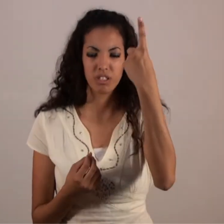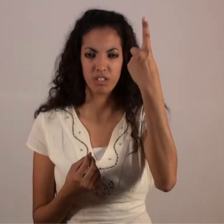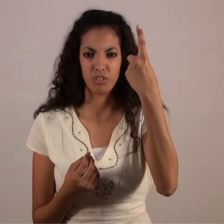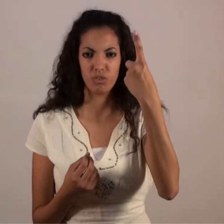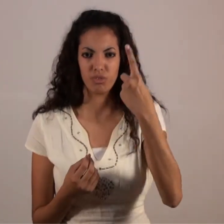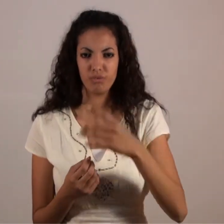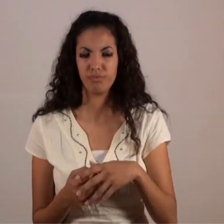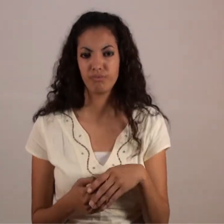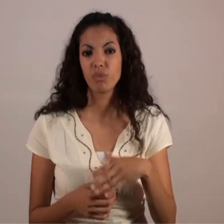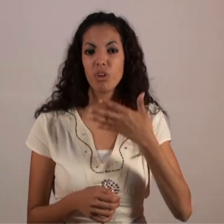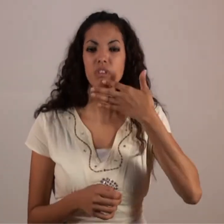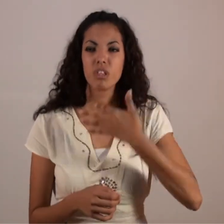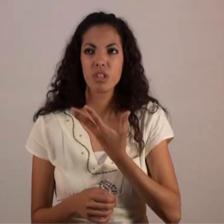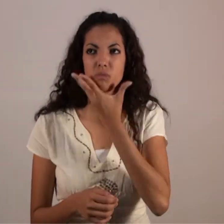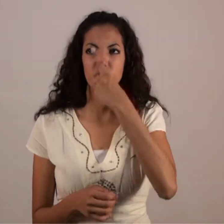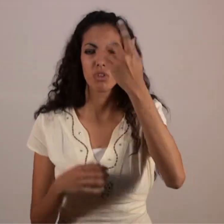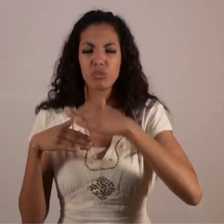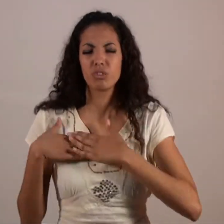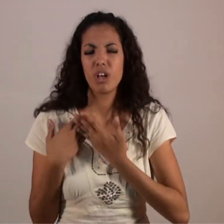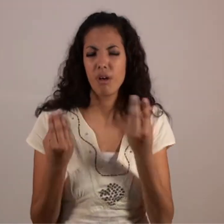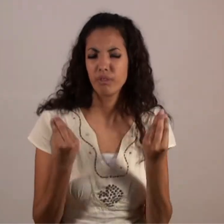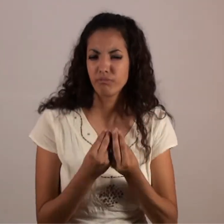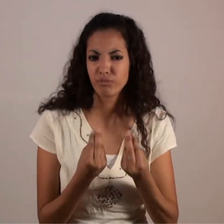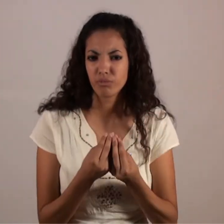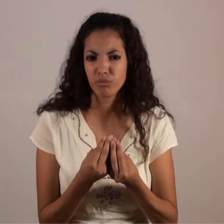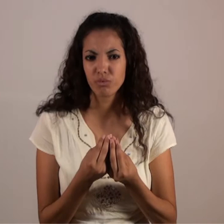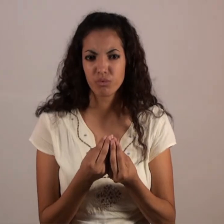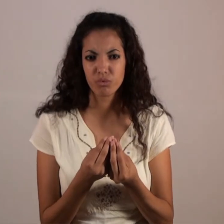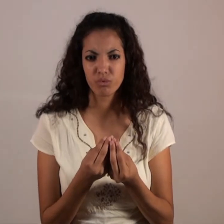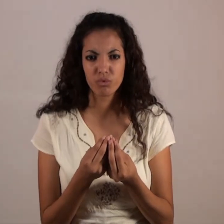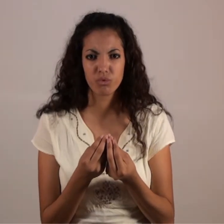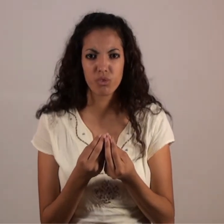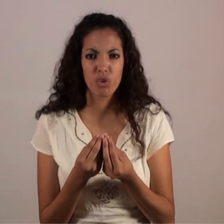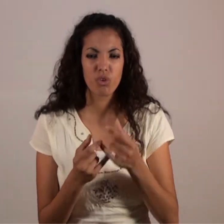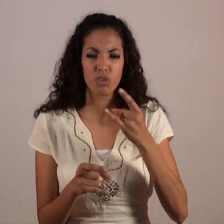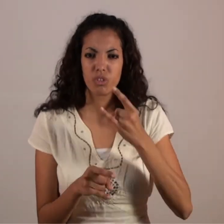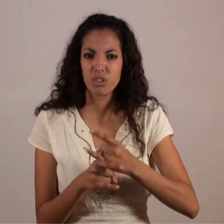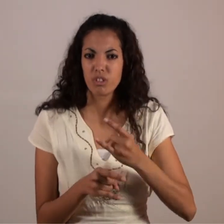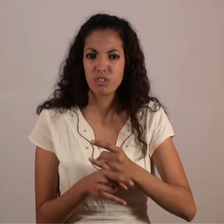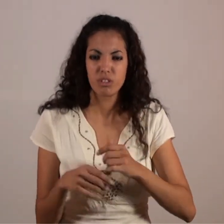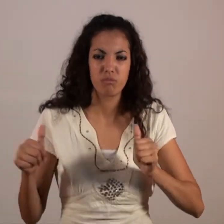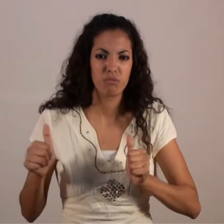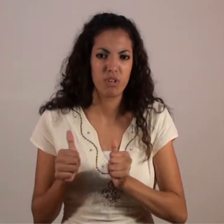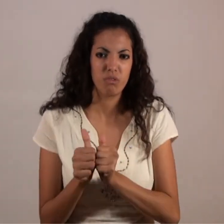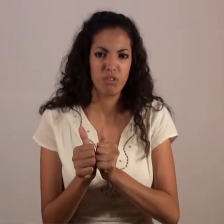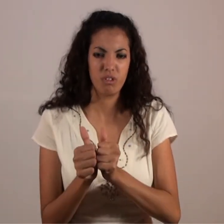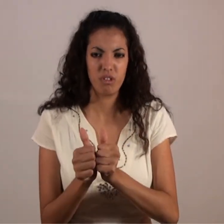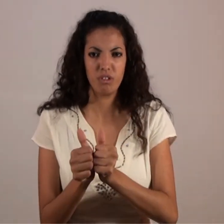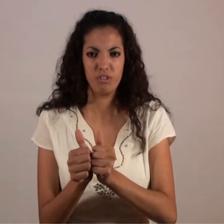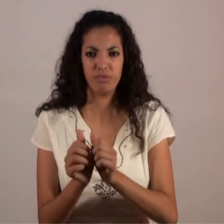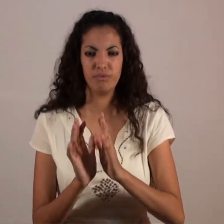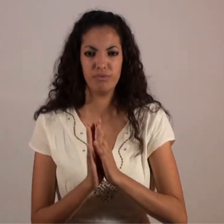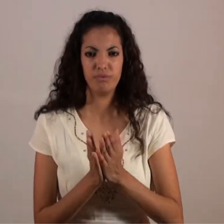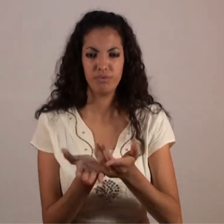que nuestro Dios nos ama tanto que nada puede torcer sus propósitos para nosotros, versículos 35 al